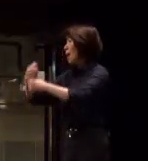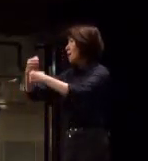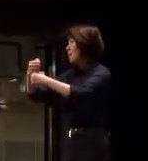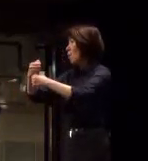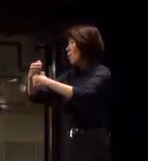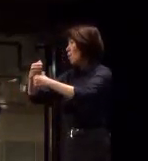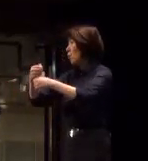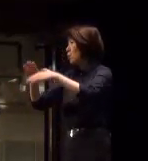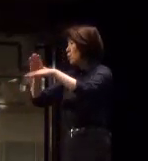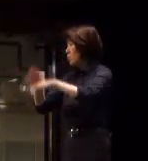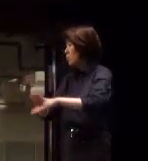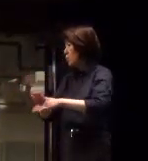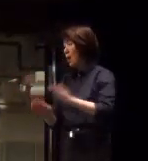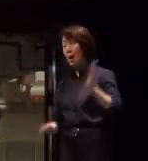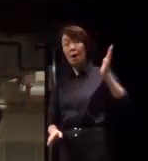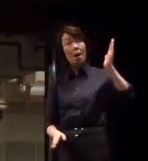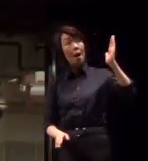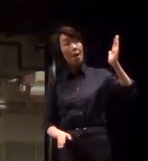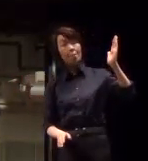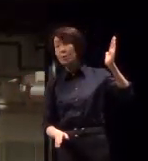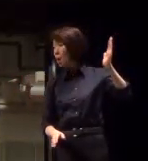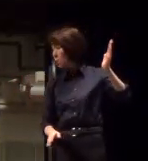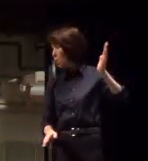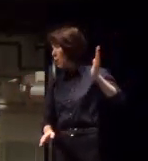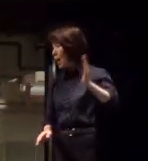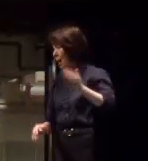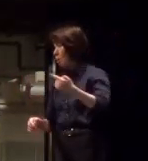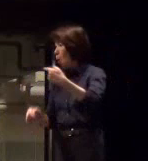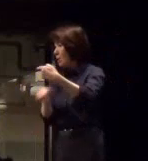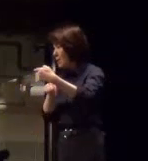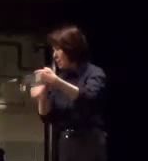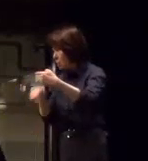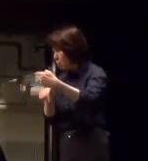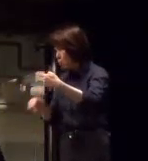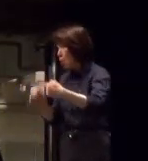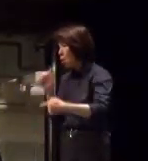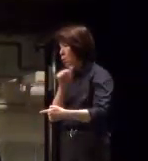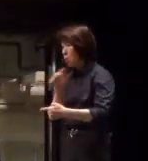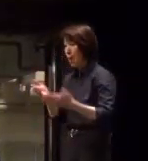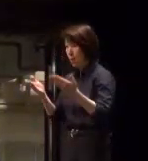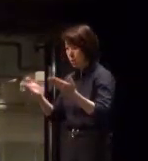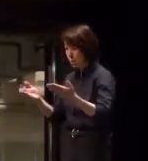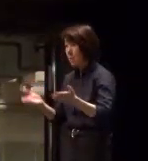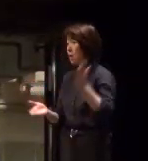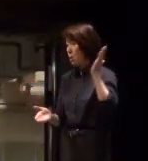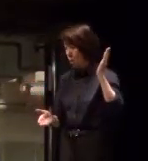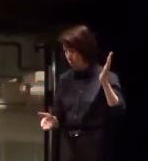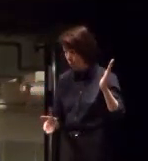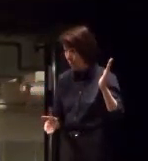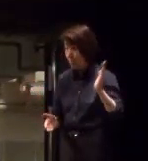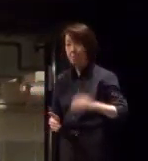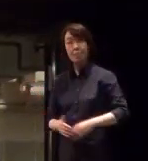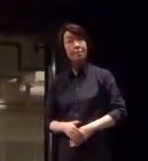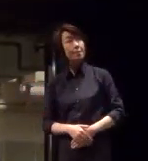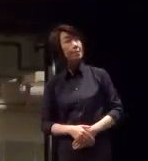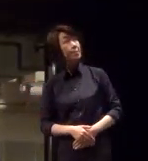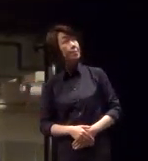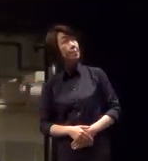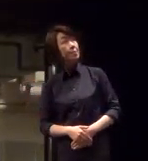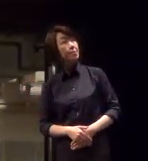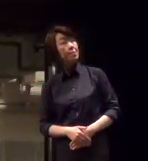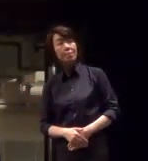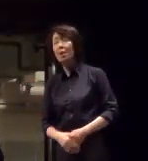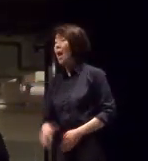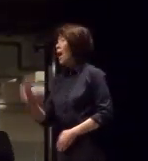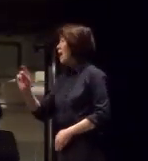書類文書があるんですが、その中の一節をご紹介したいと思います。こう書いてある。核兵